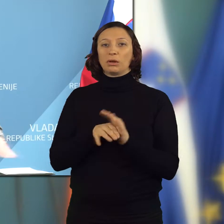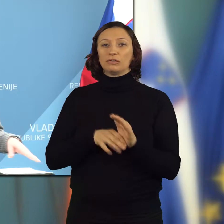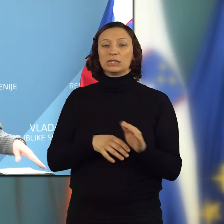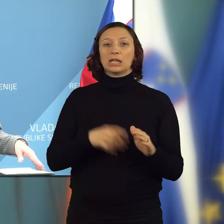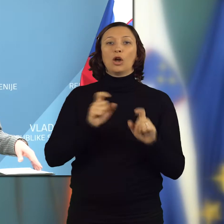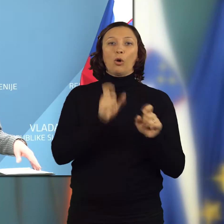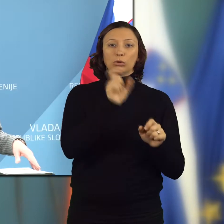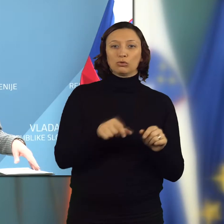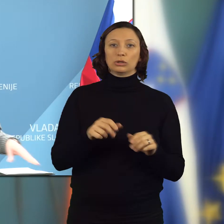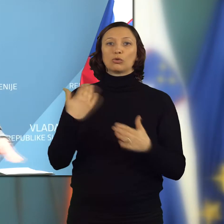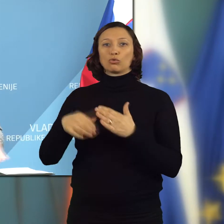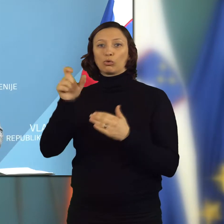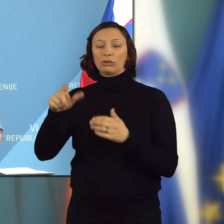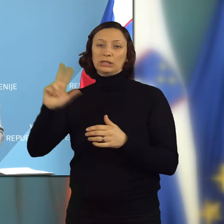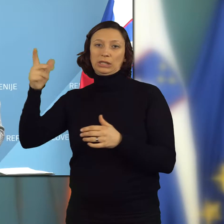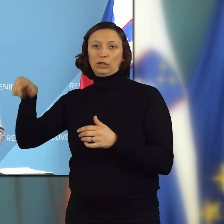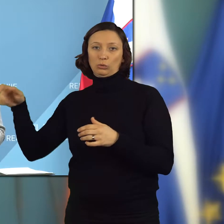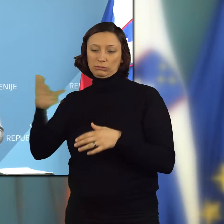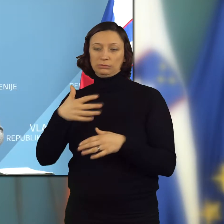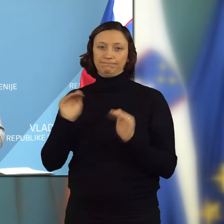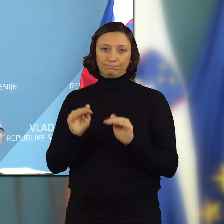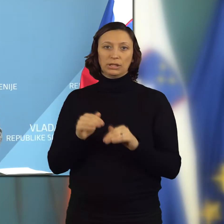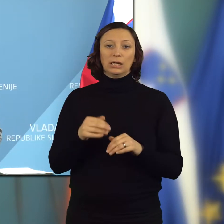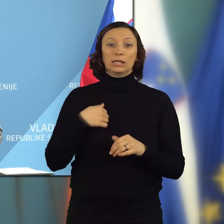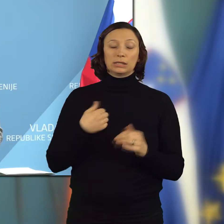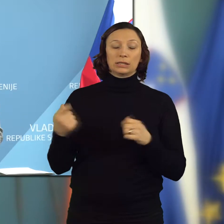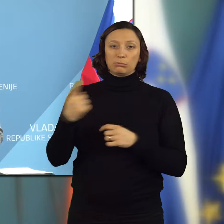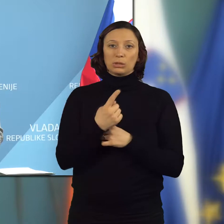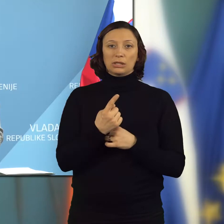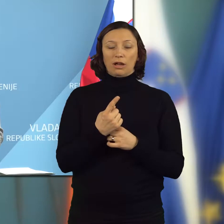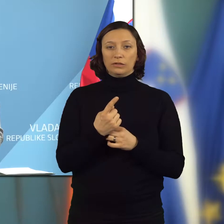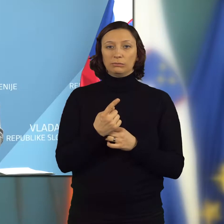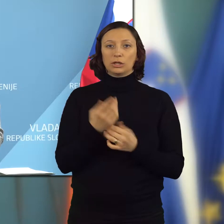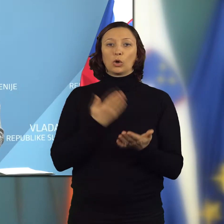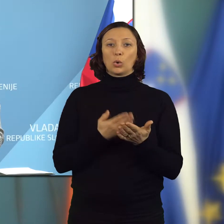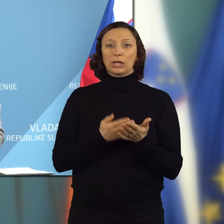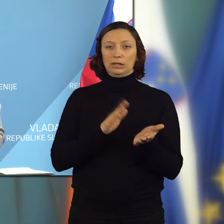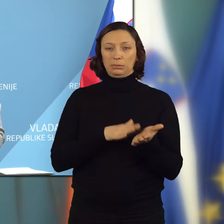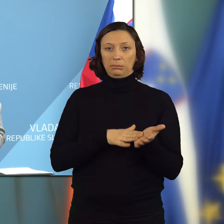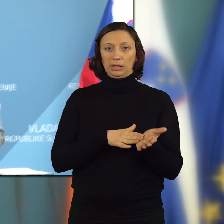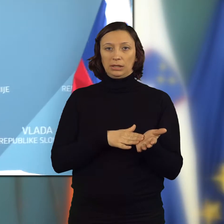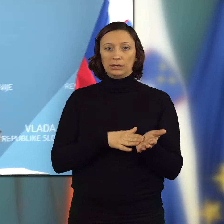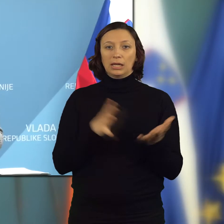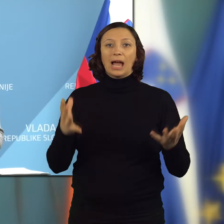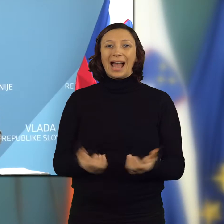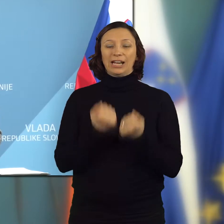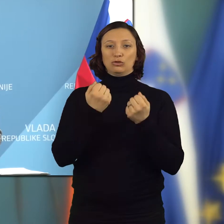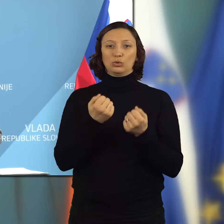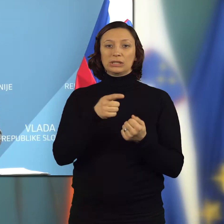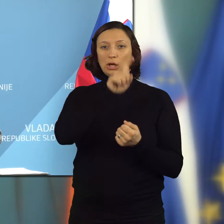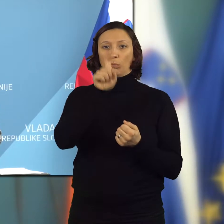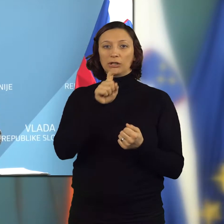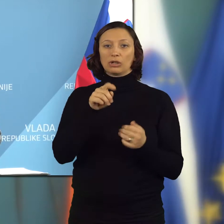obdolžencev, oškodovancev in tretjih oseb. In naj izpostavim konkretne primere. Rešuje